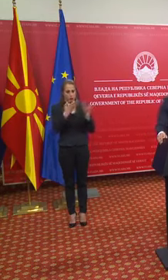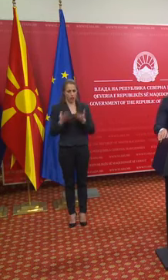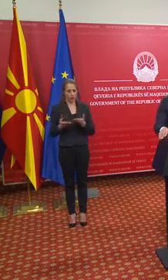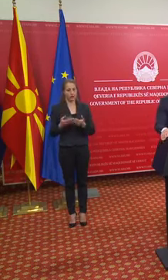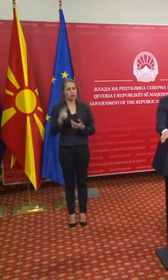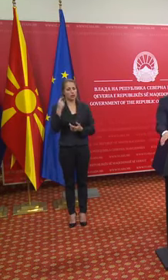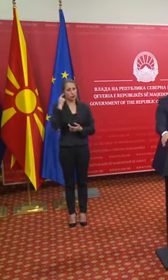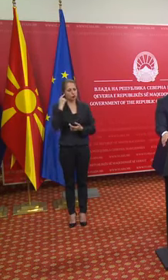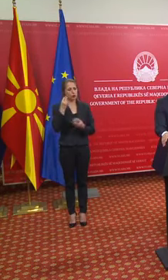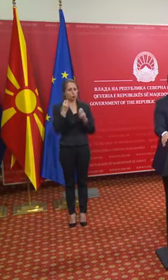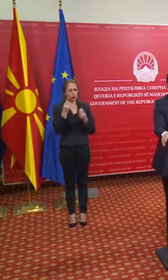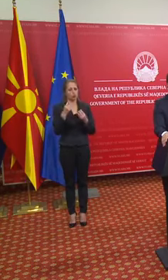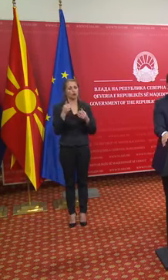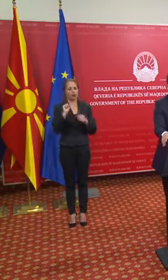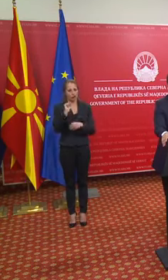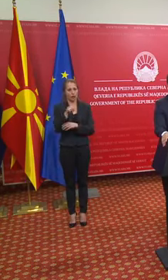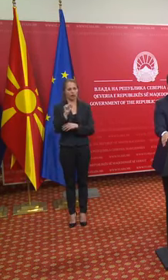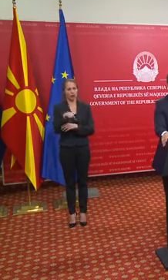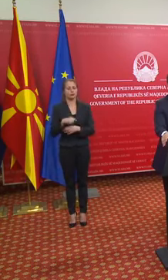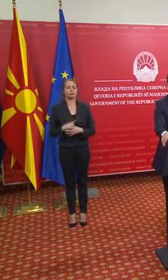Се слушаме, да? Да, да.